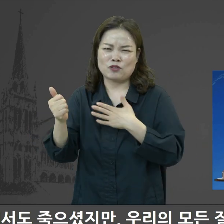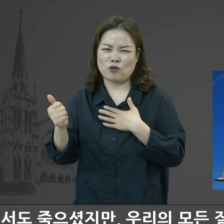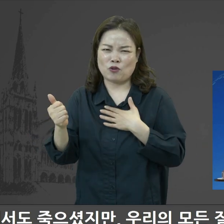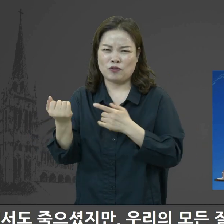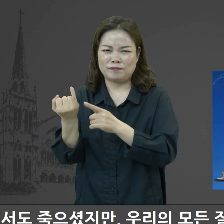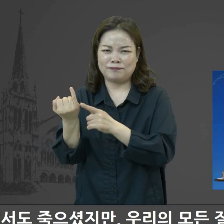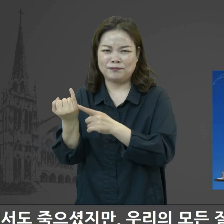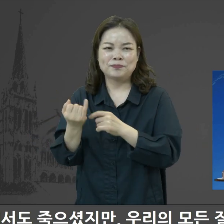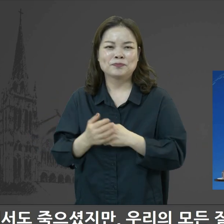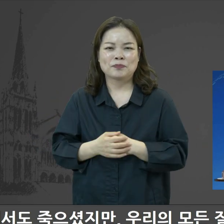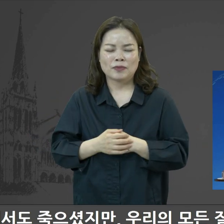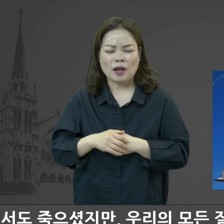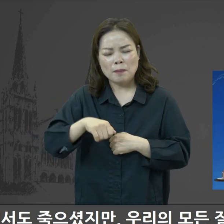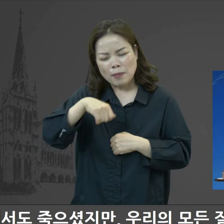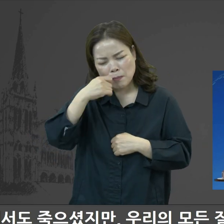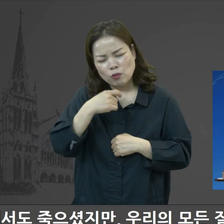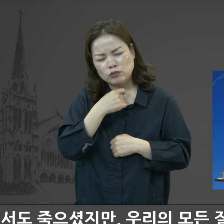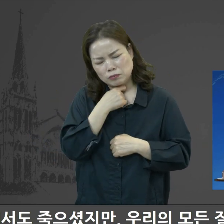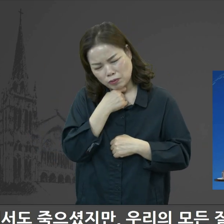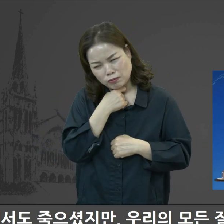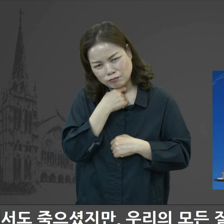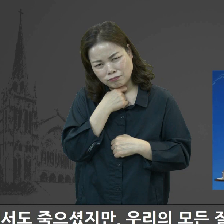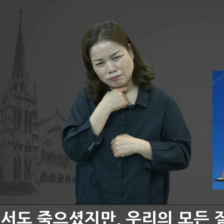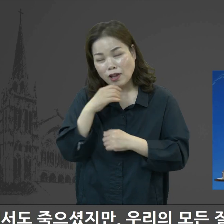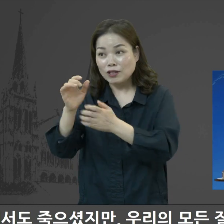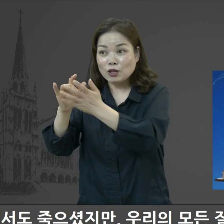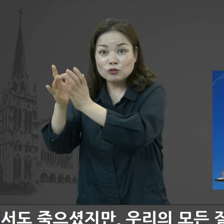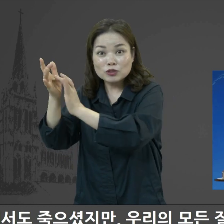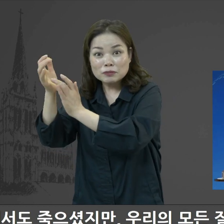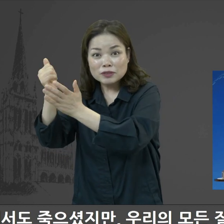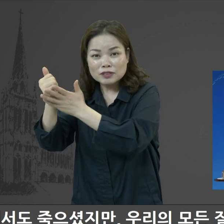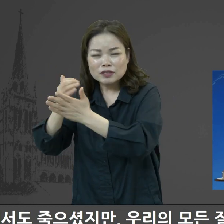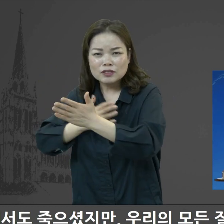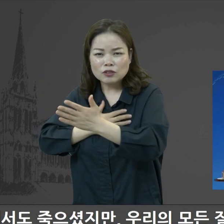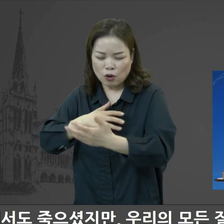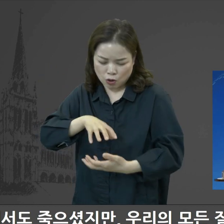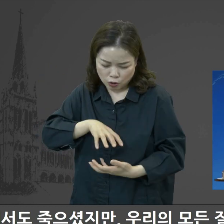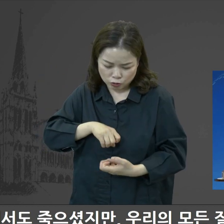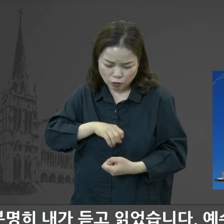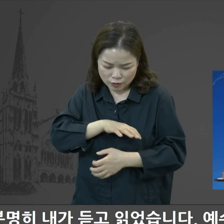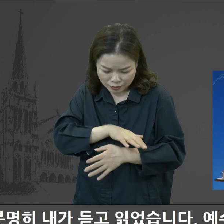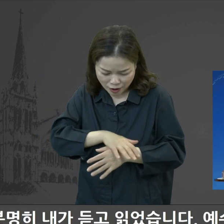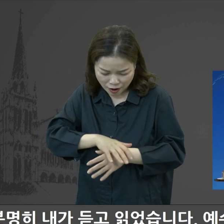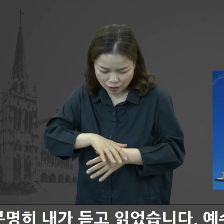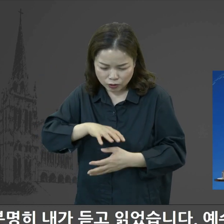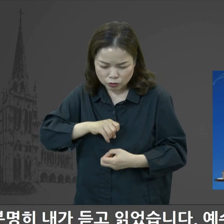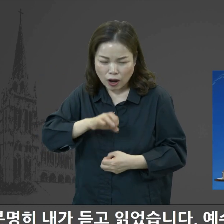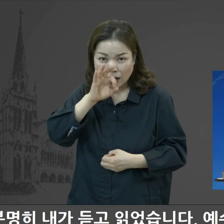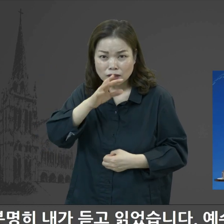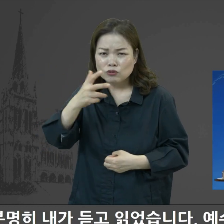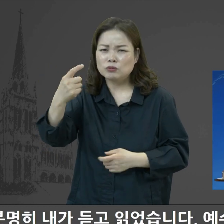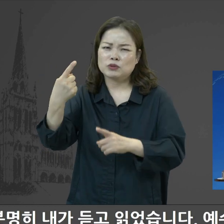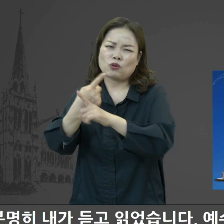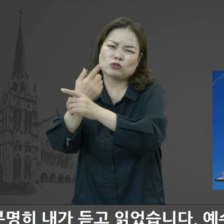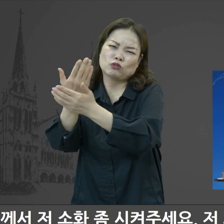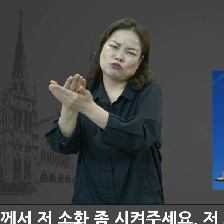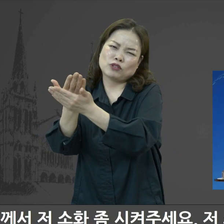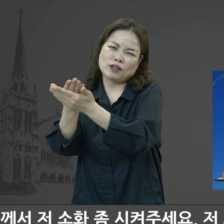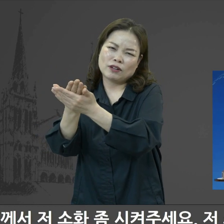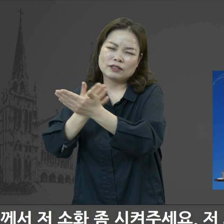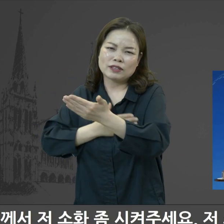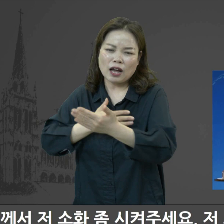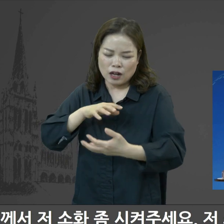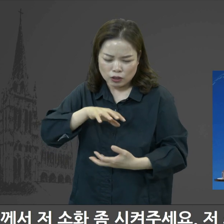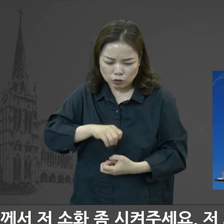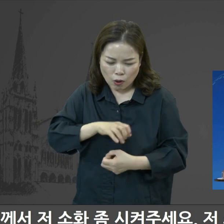저요 밥 좀 먹을게요. 예수님께서 저 소화 좀 시켜주세요. 저 소화 안 되는 거 주님께서 고쳐주셔서 나